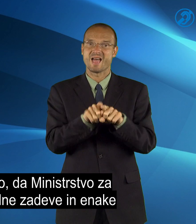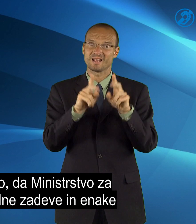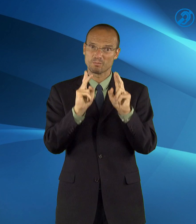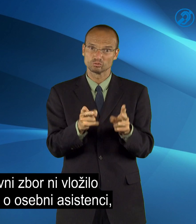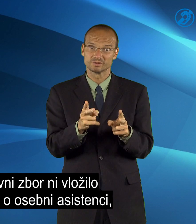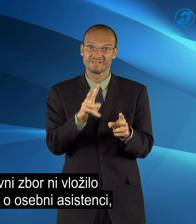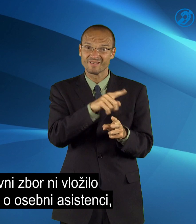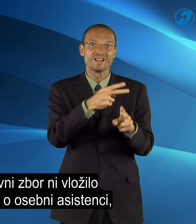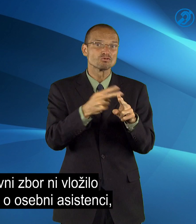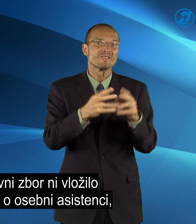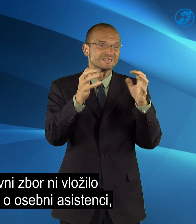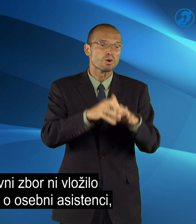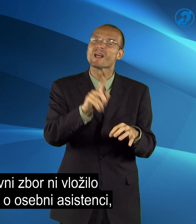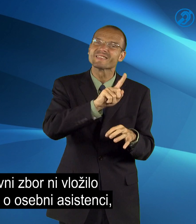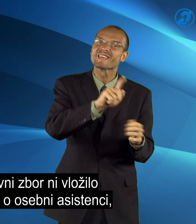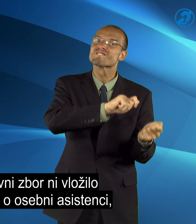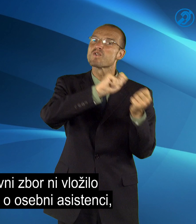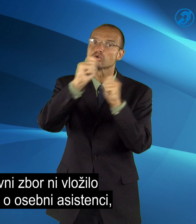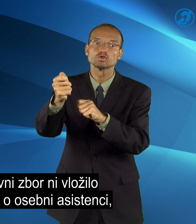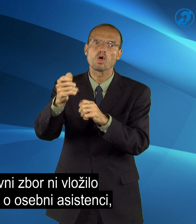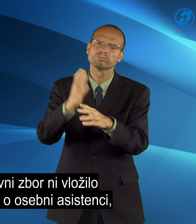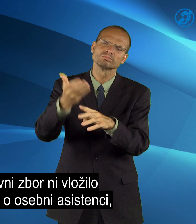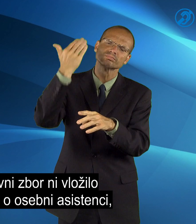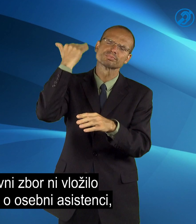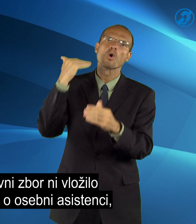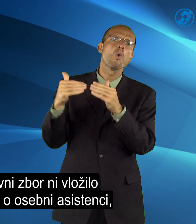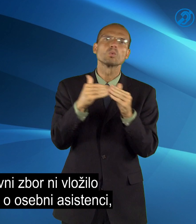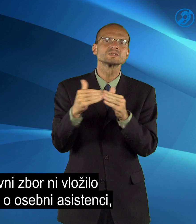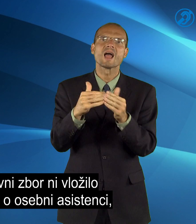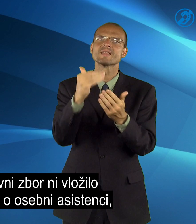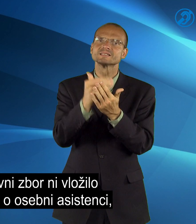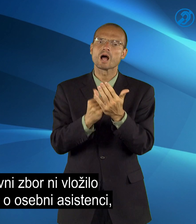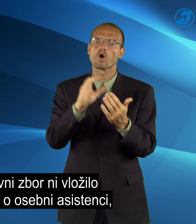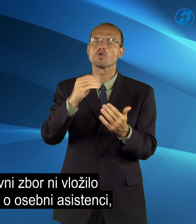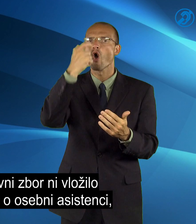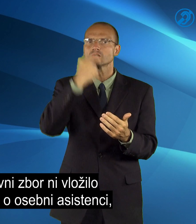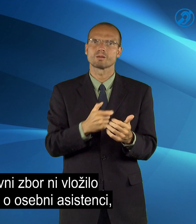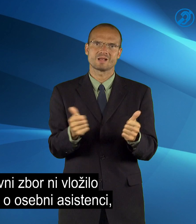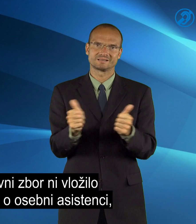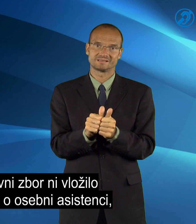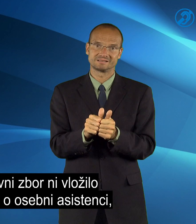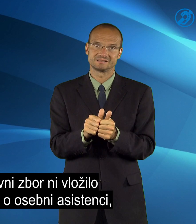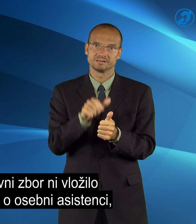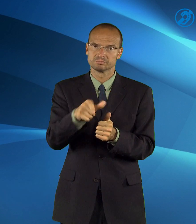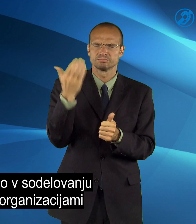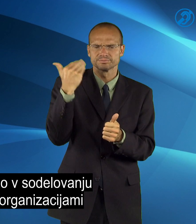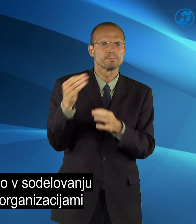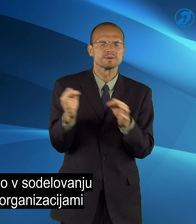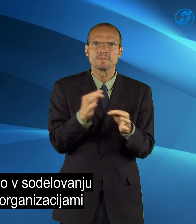enake možnosti v državni zbor ni vložilo usklajenega zakona o osebni asistenci, ki ga je pripravilo v sodelovanju